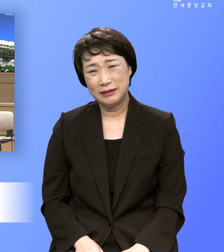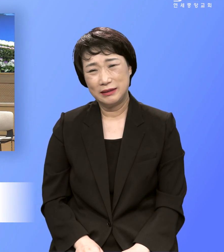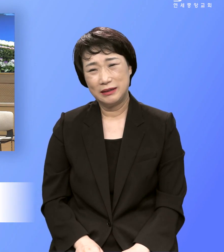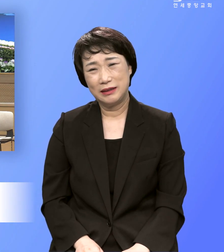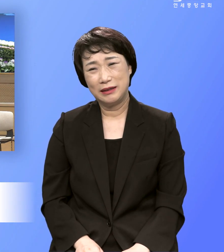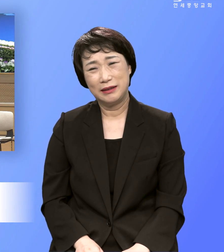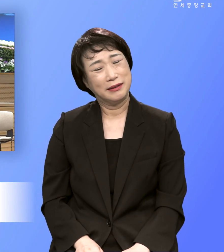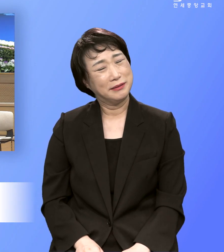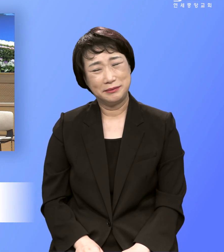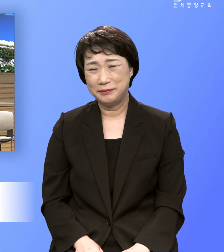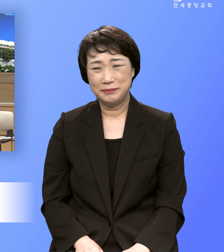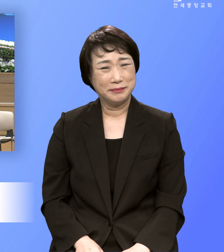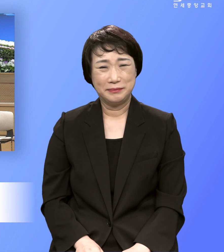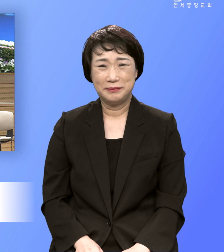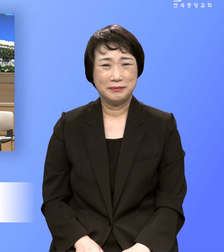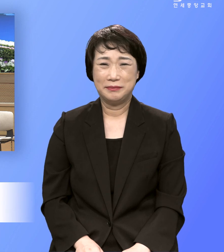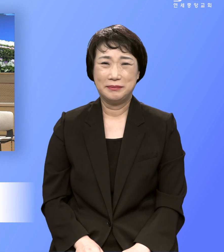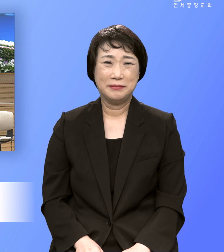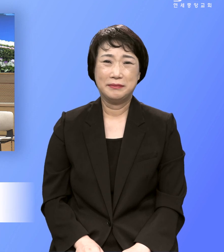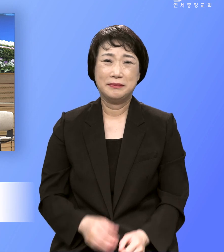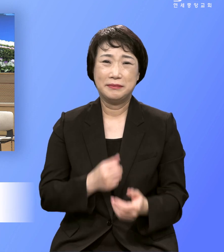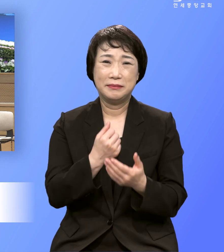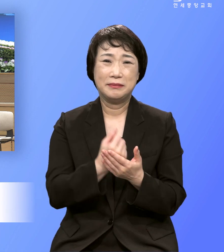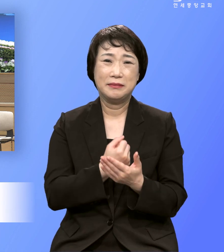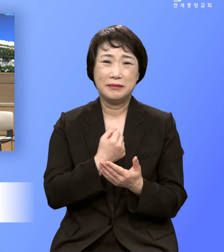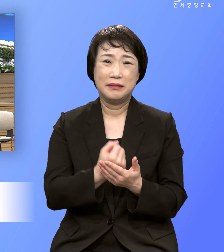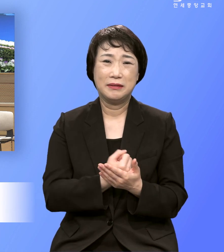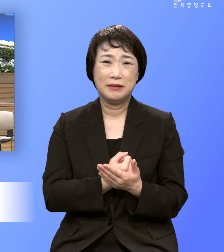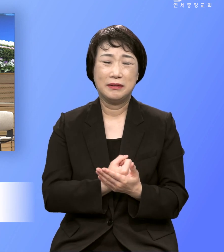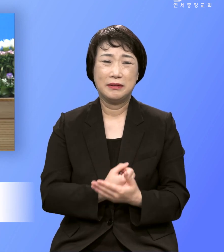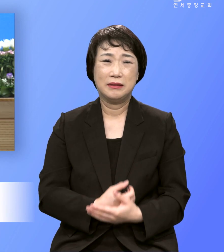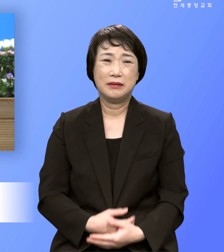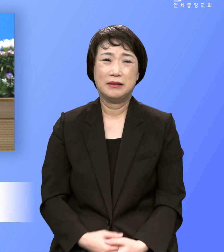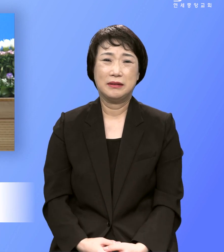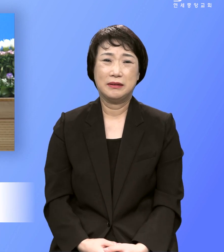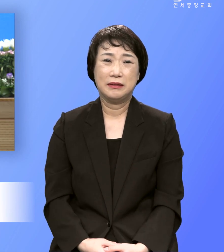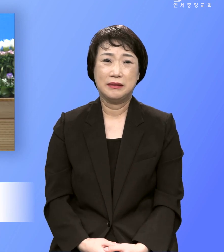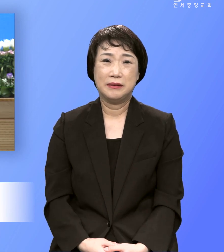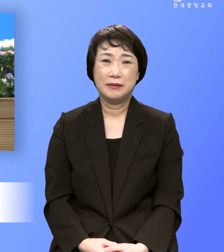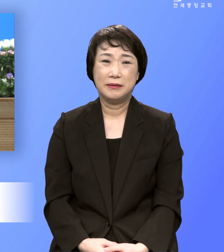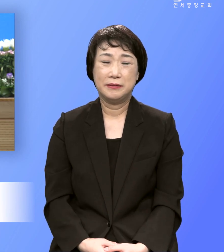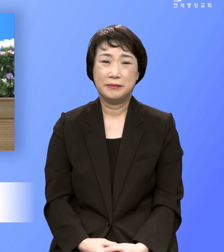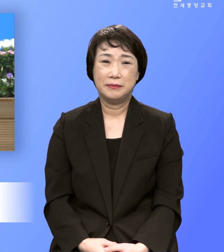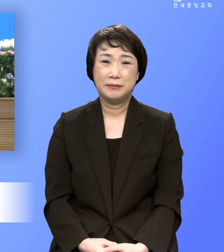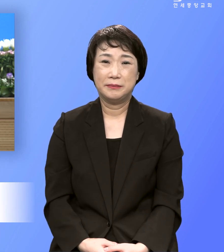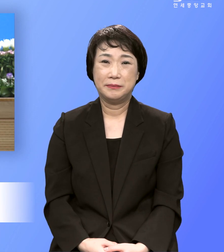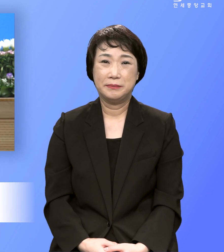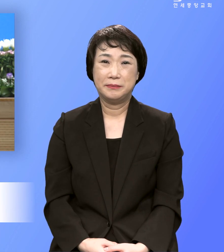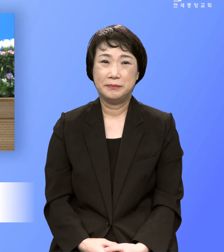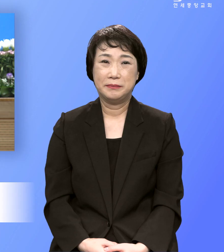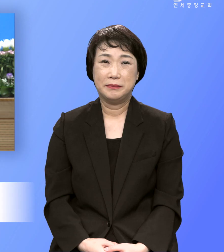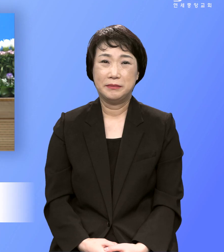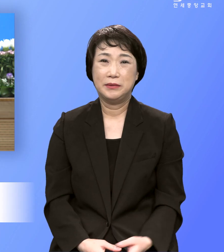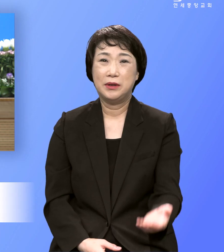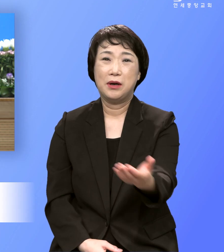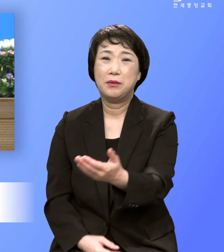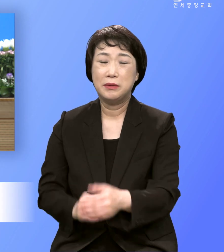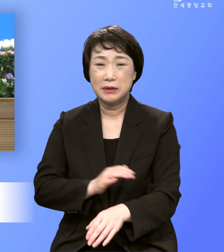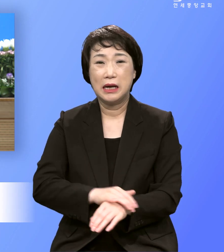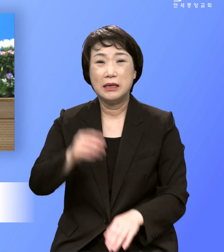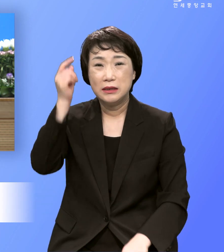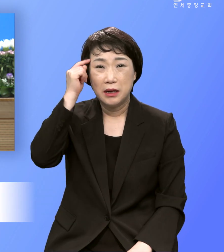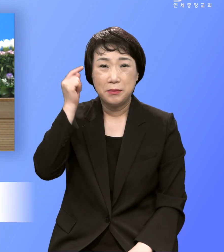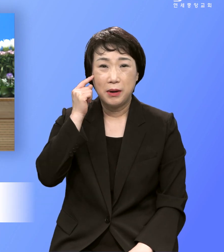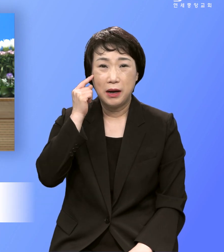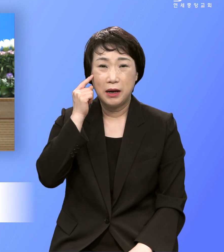무너져 간다는 거예요. 예, 잘 들으세요.